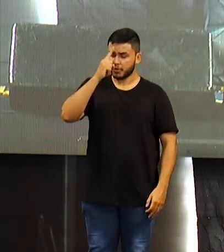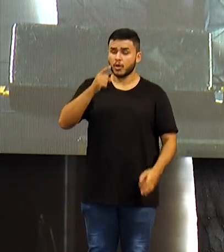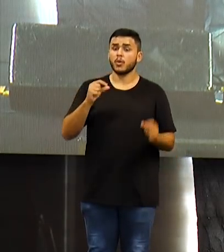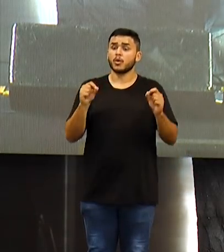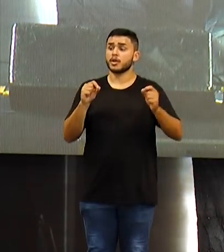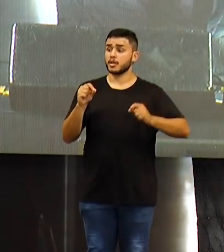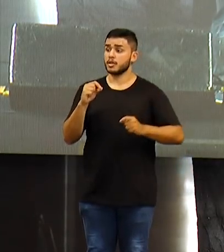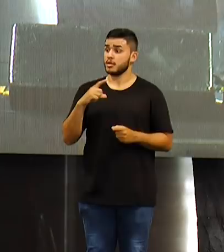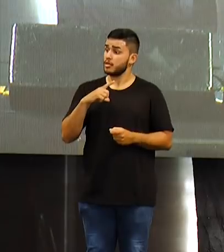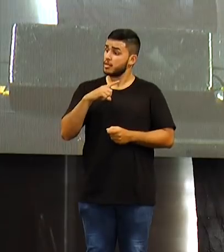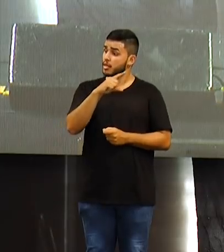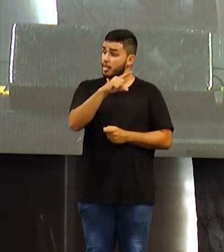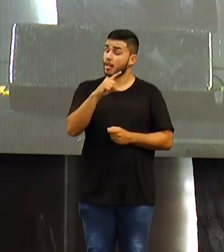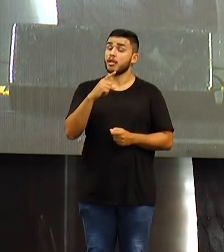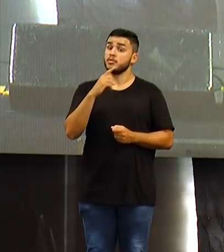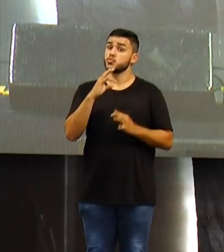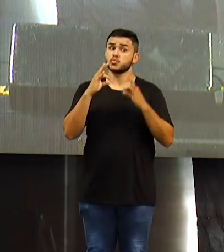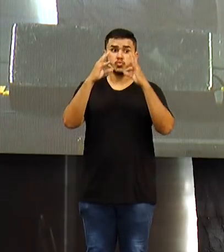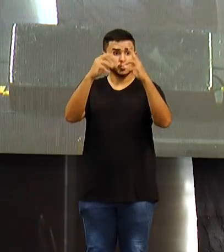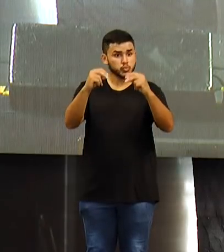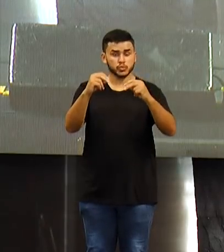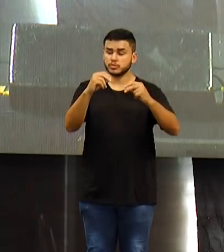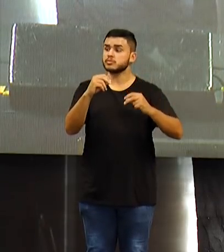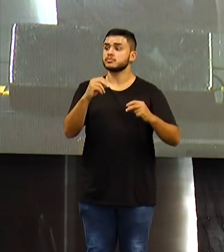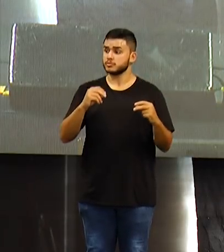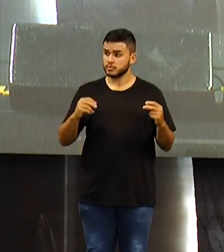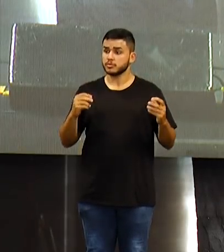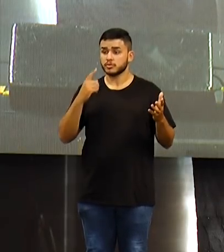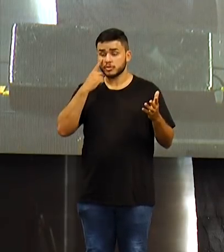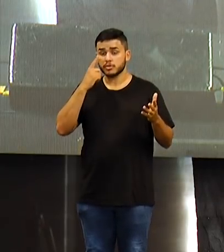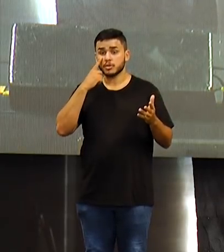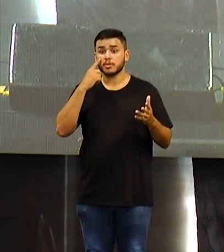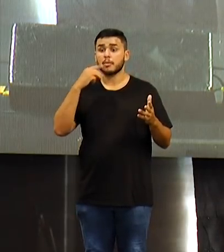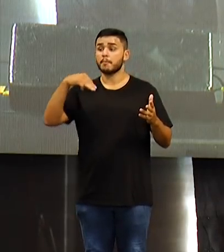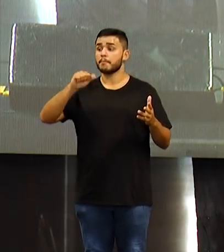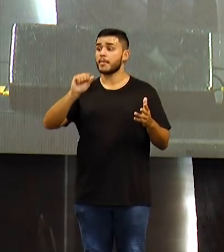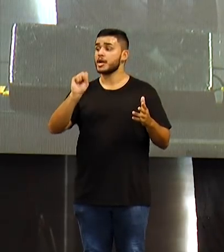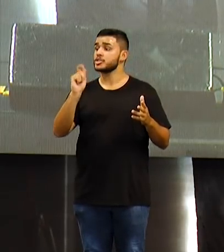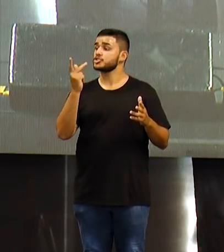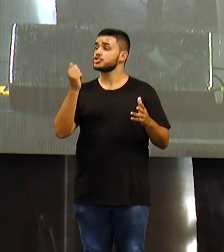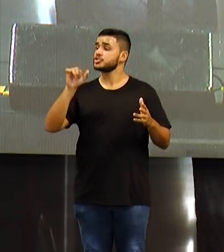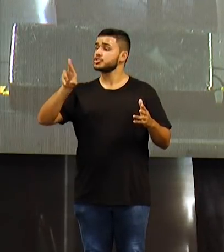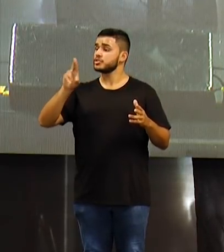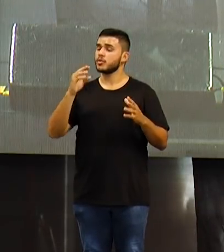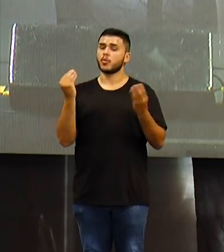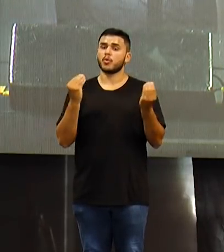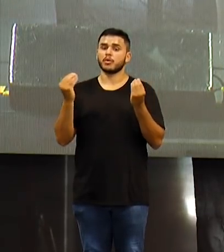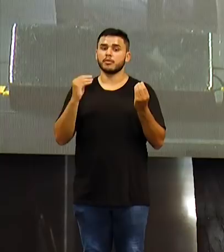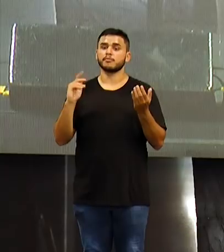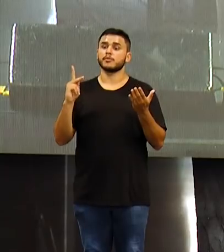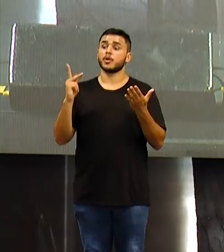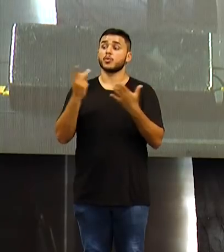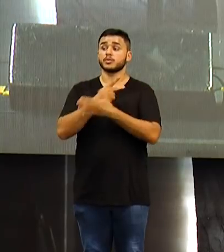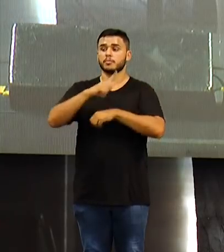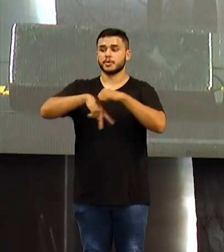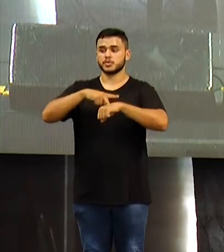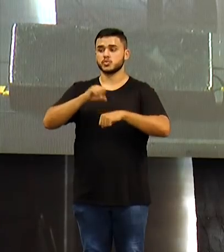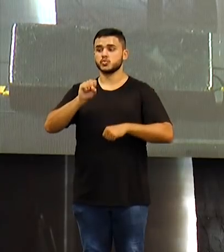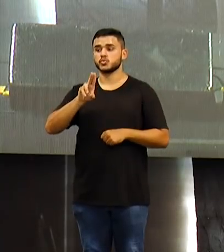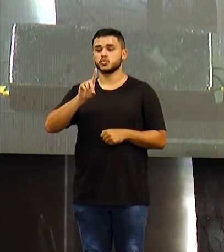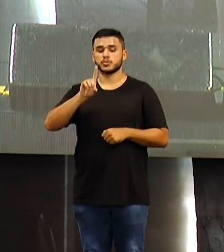que caiu no Sudão, tá claro? Mas isso aí numa outra aula, num outro momento a gente conversa,